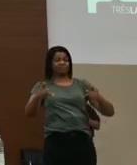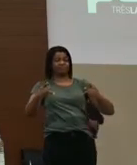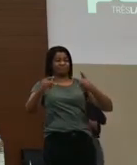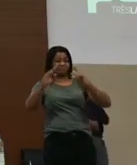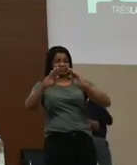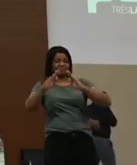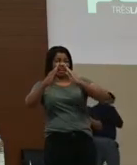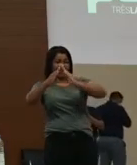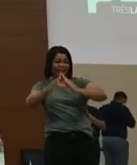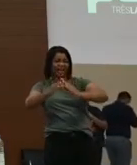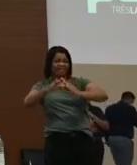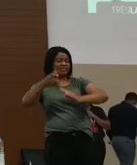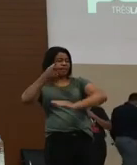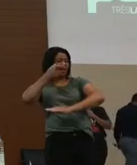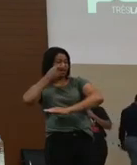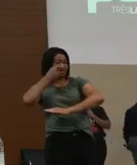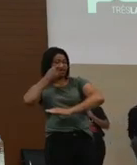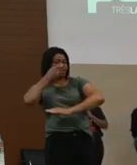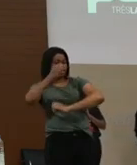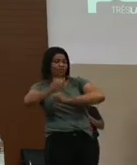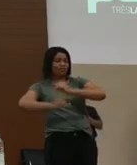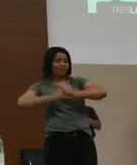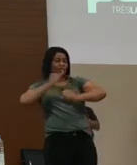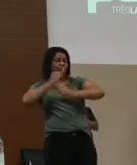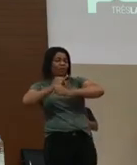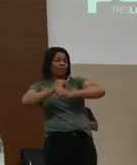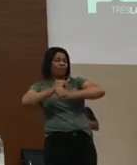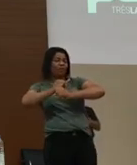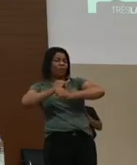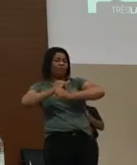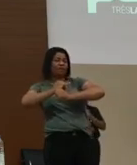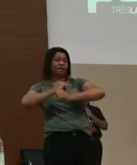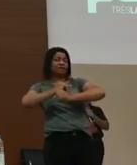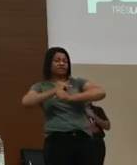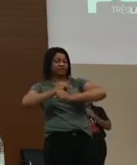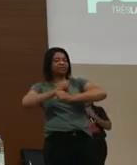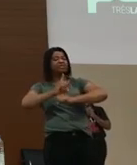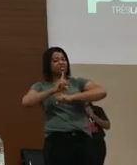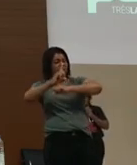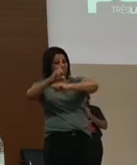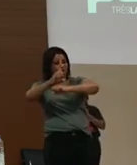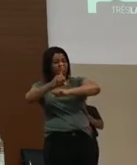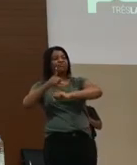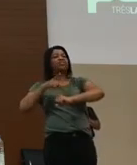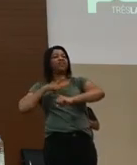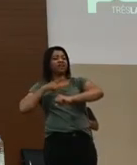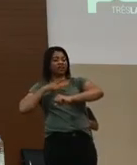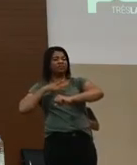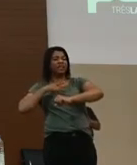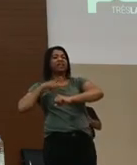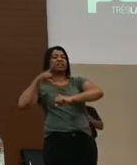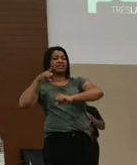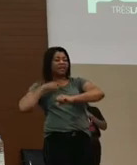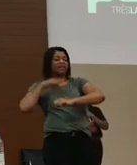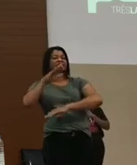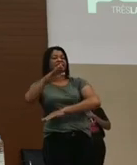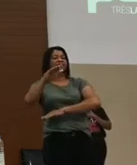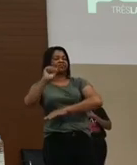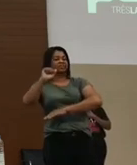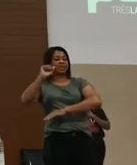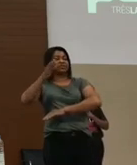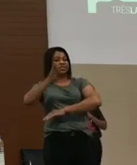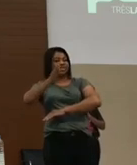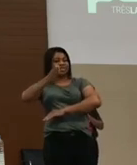está acompanhando isso pela internet, que não tenha chamado, que não tenha vocação, que não recebeu da parte